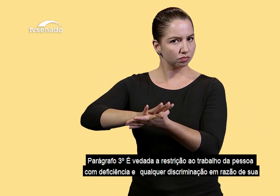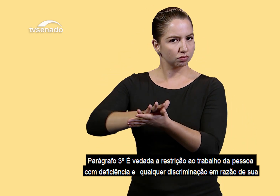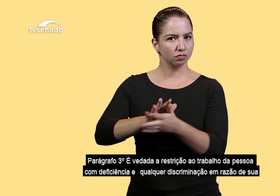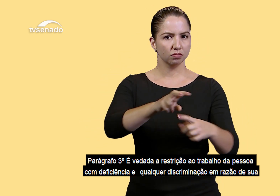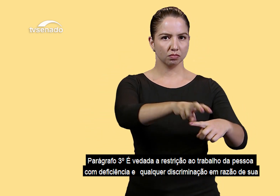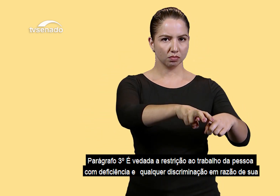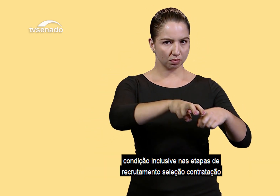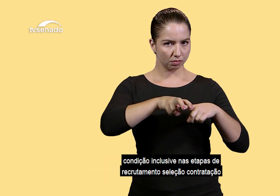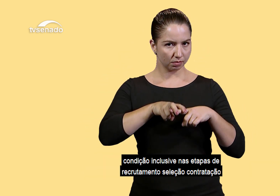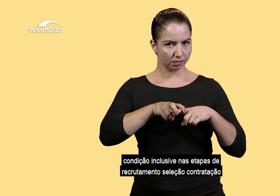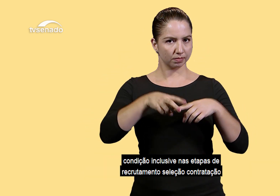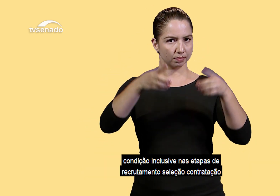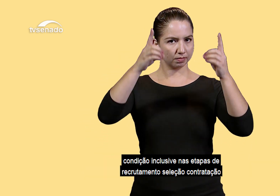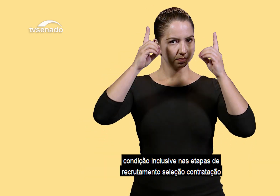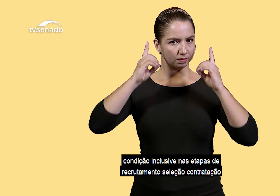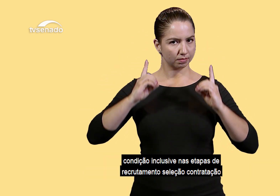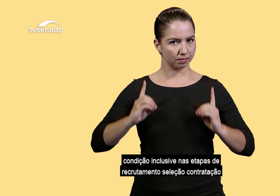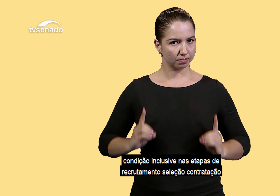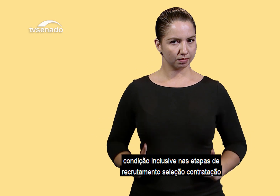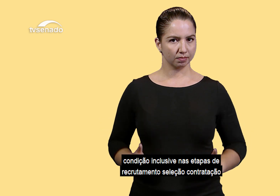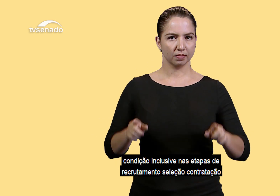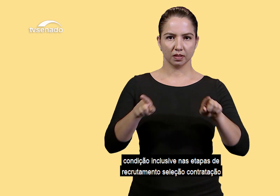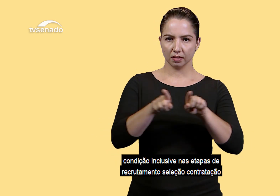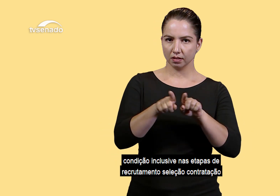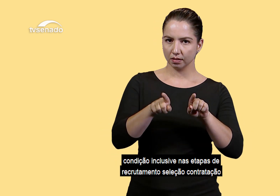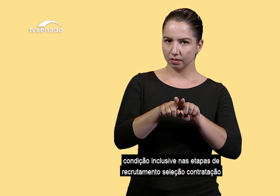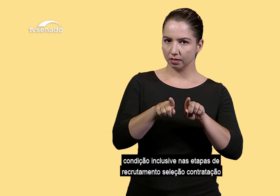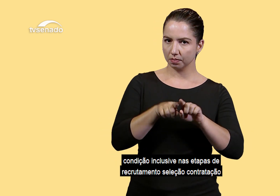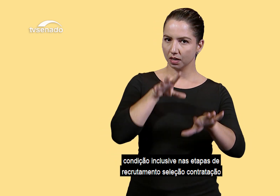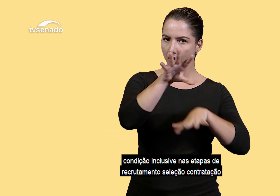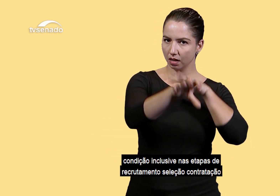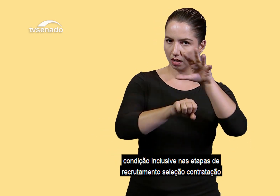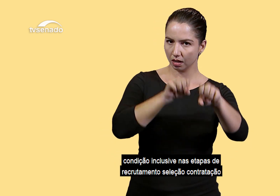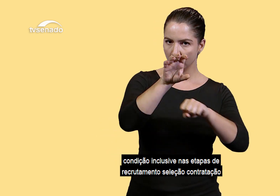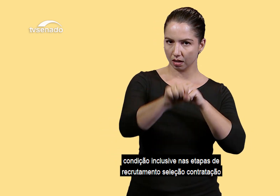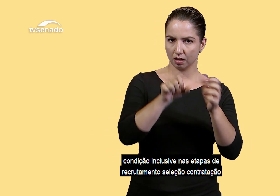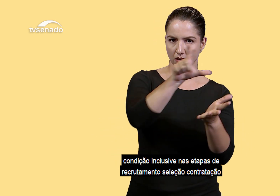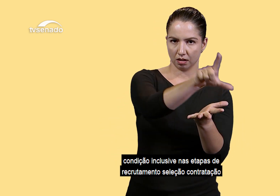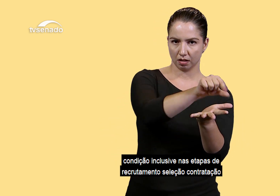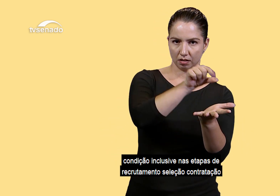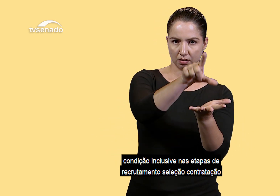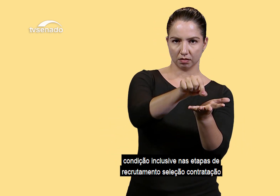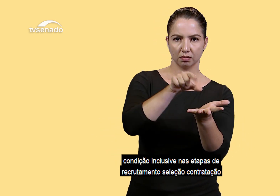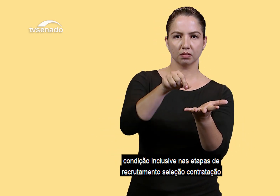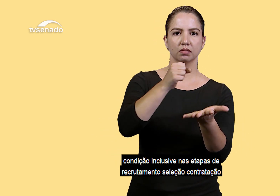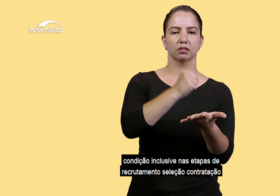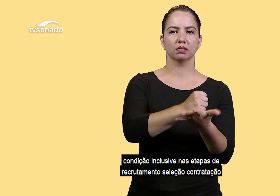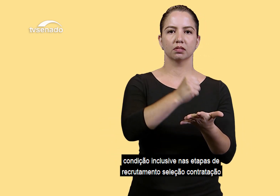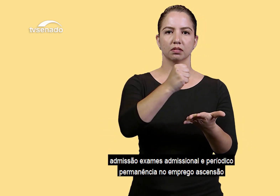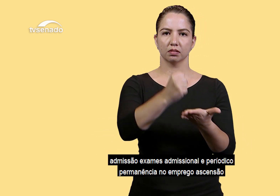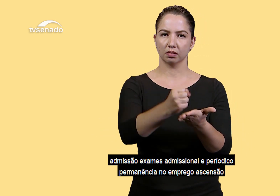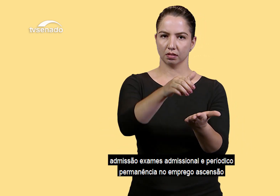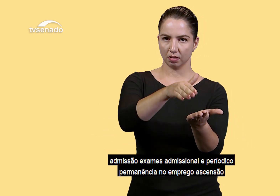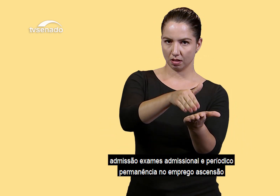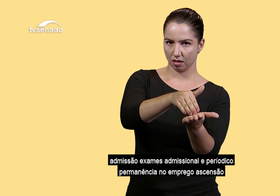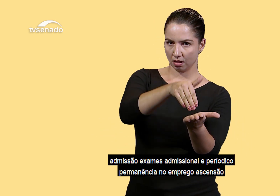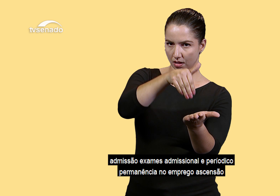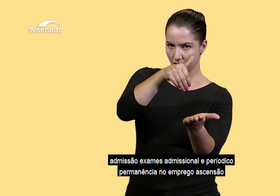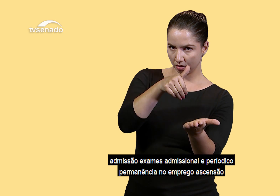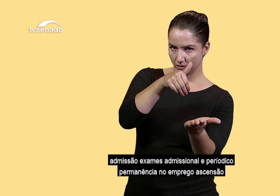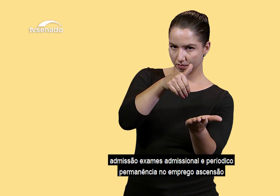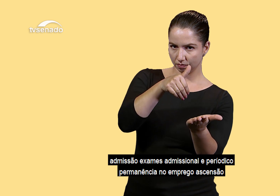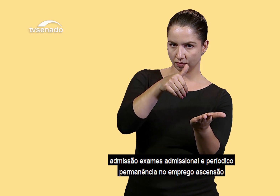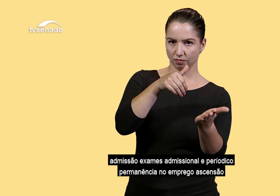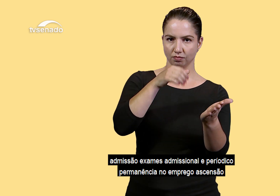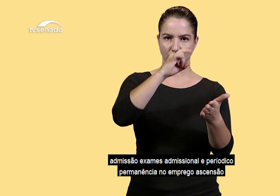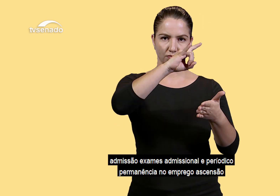em razão de sua condição, inclusive nas etapas de recrutamento, seleção, contratação, admissão,